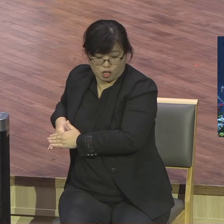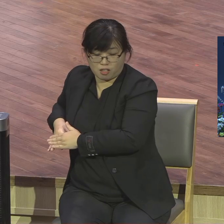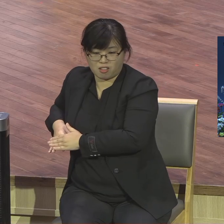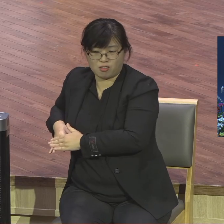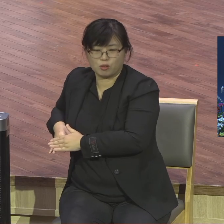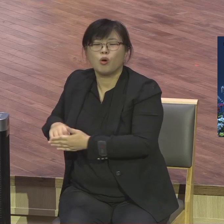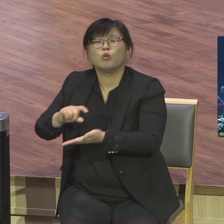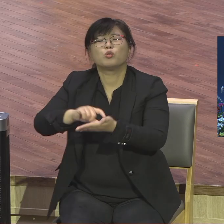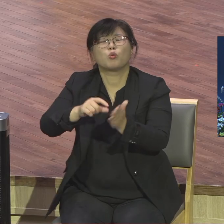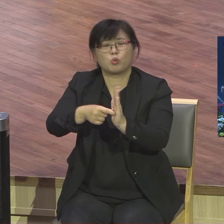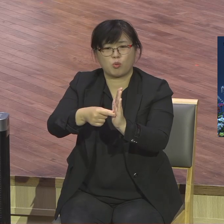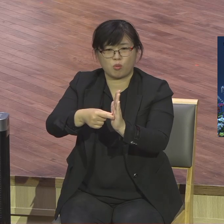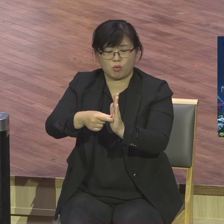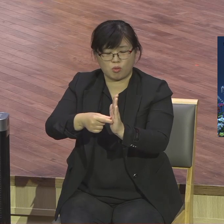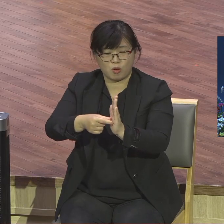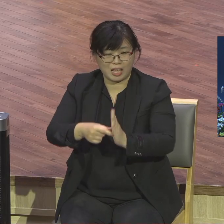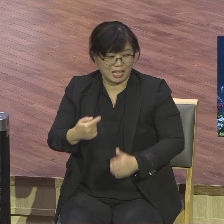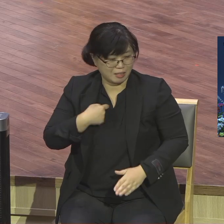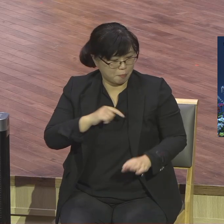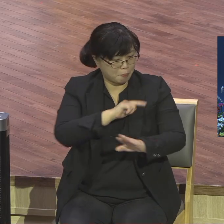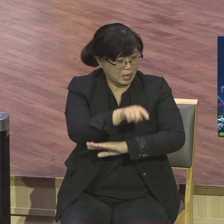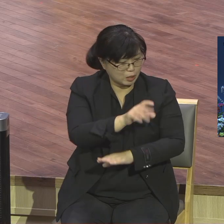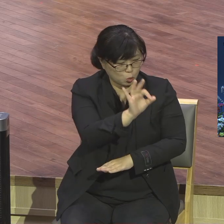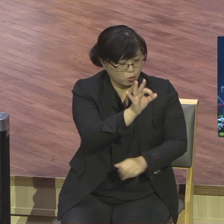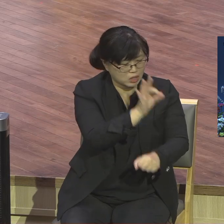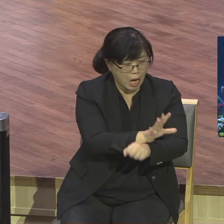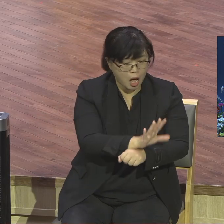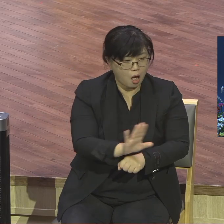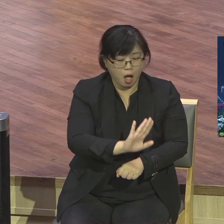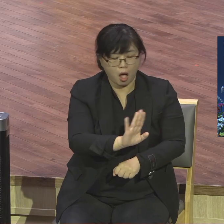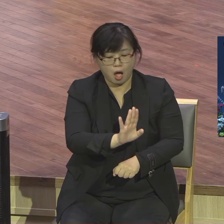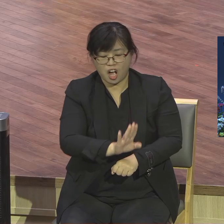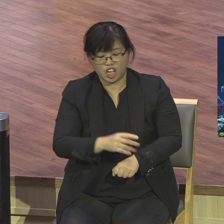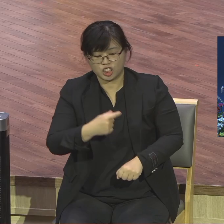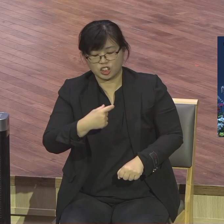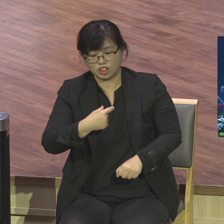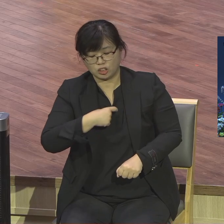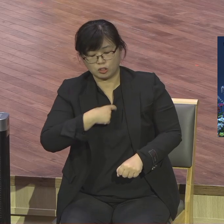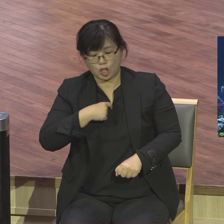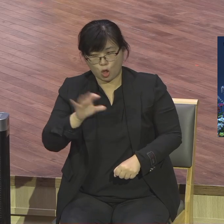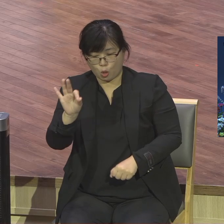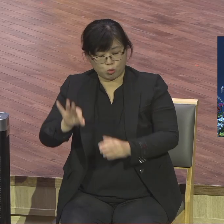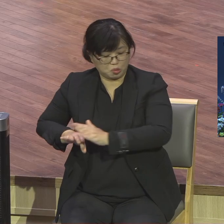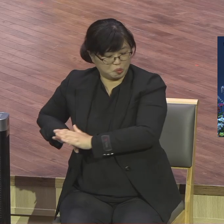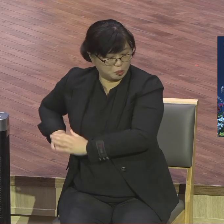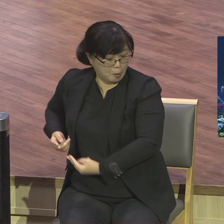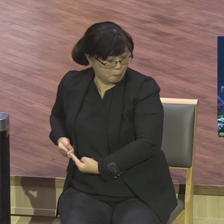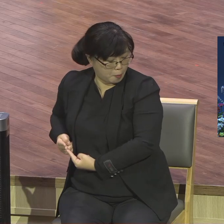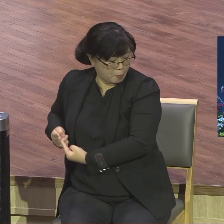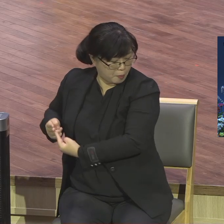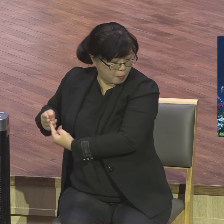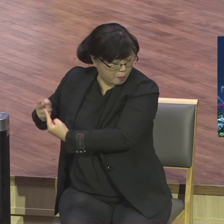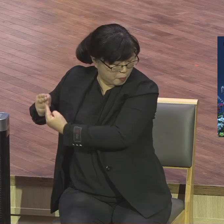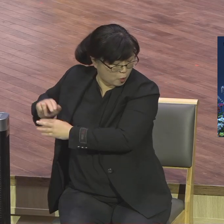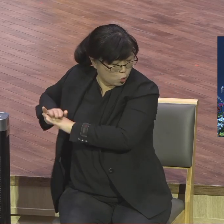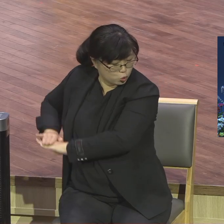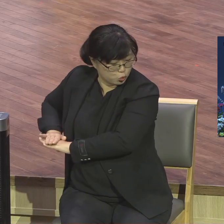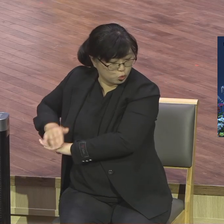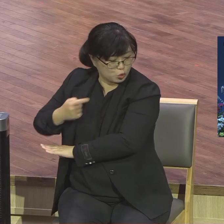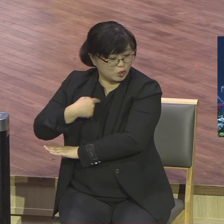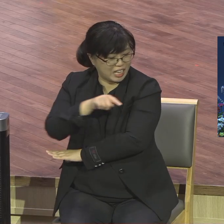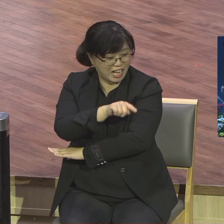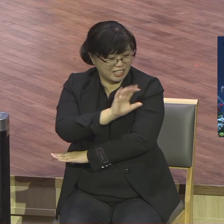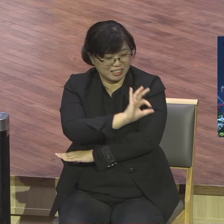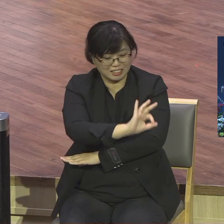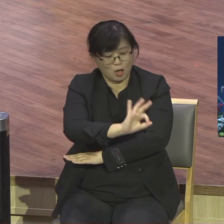근데 모습을 보면 완전히 막 초라하고 돈이 어마어마한 놈한테 그러니까